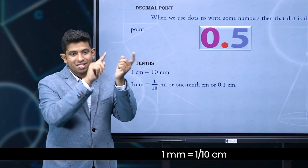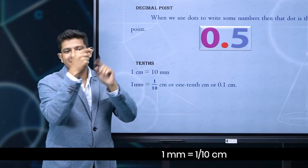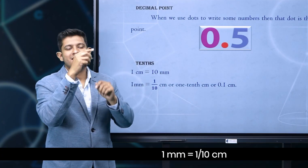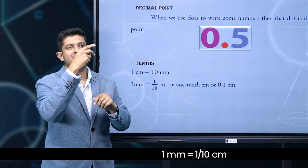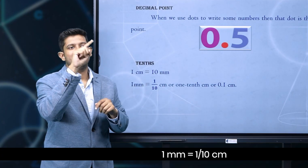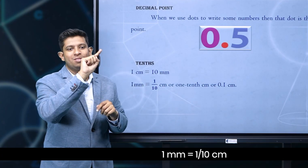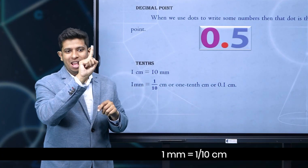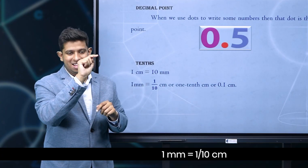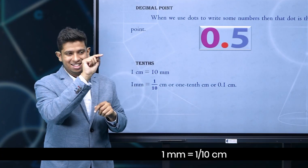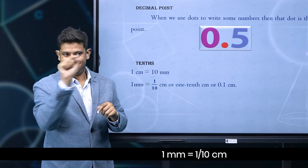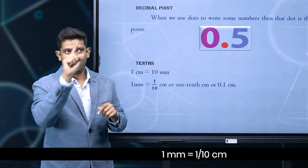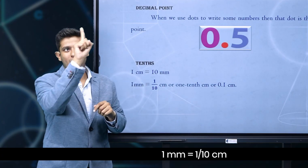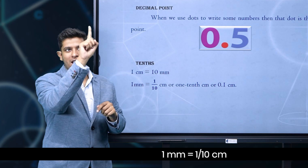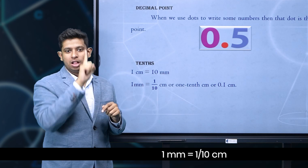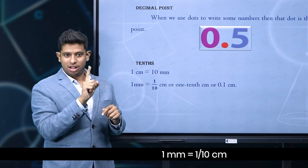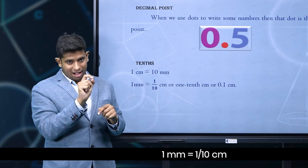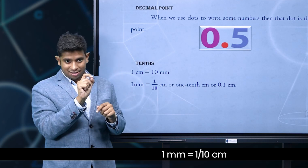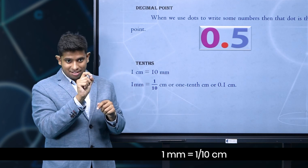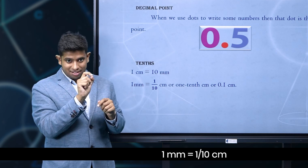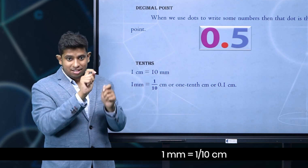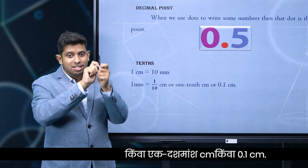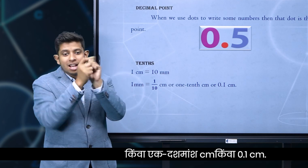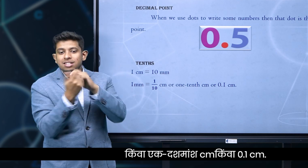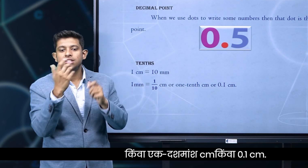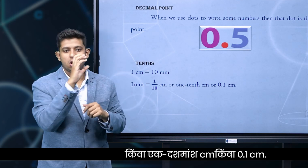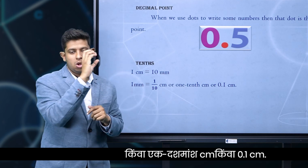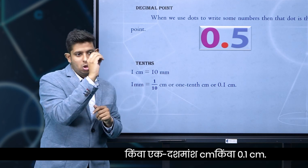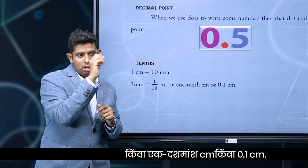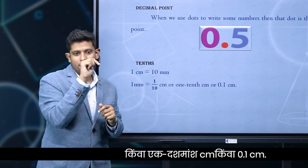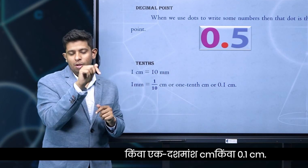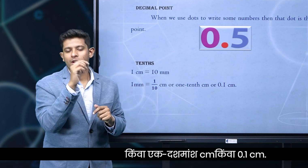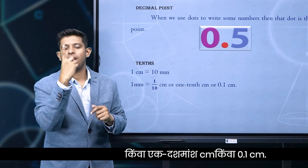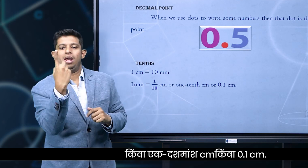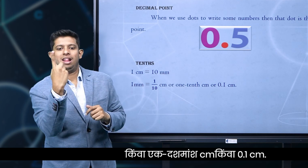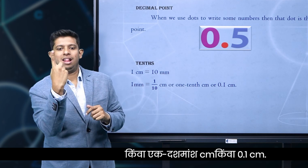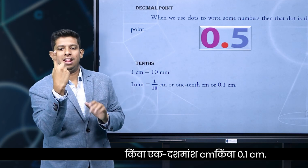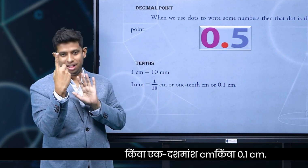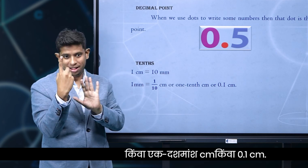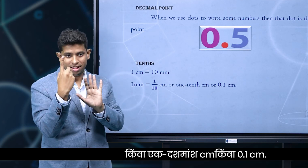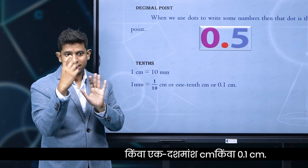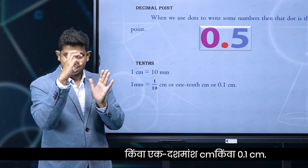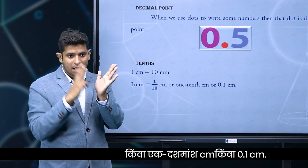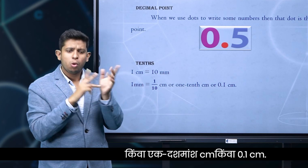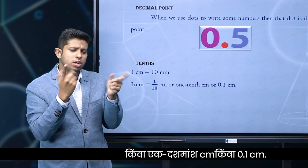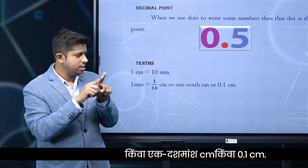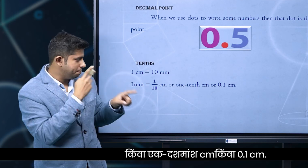बरोबर 1/10 सेंटीमीटर किंवा 1 सेंटीमीटर किंवा 0.1